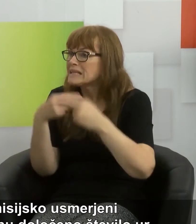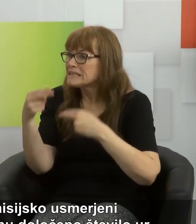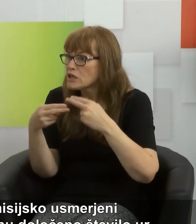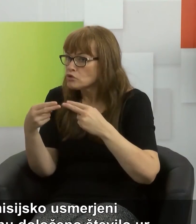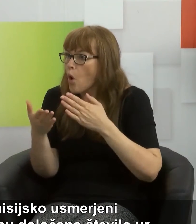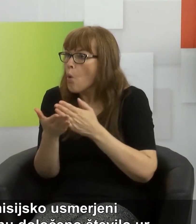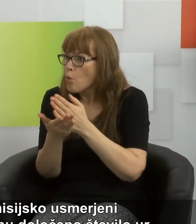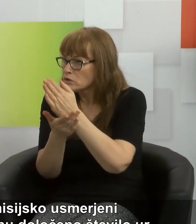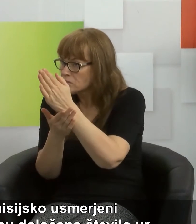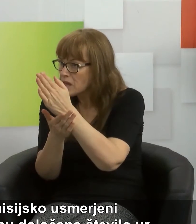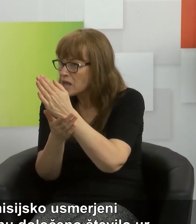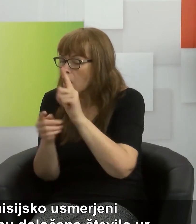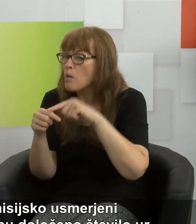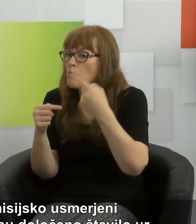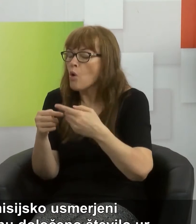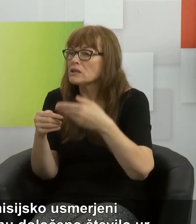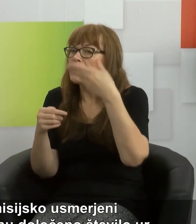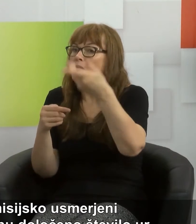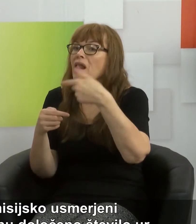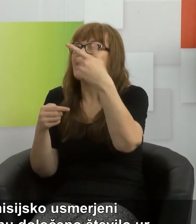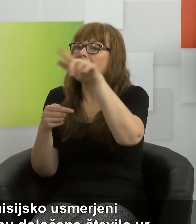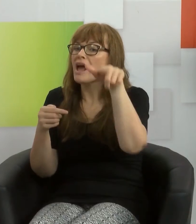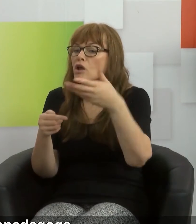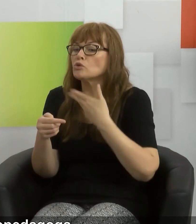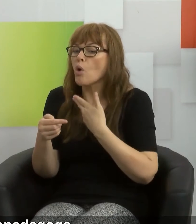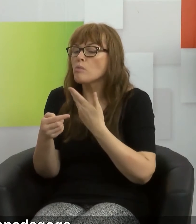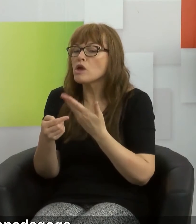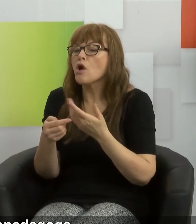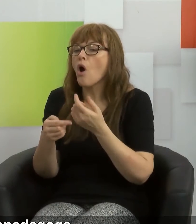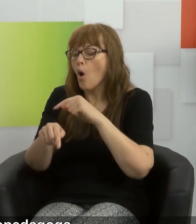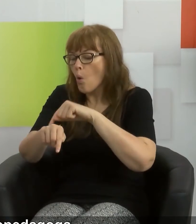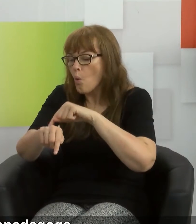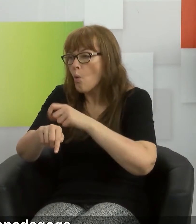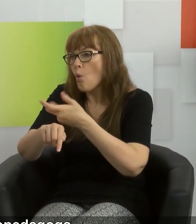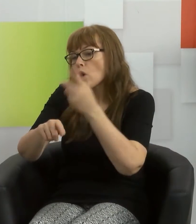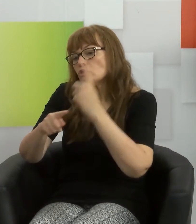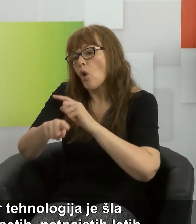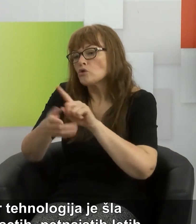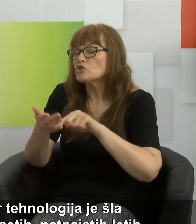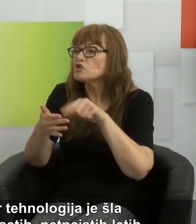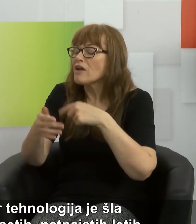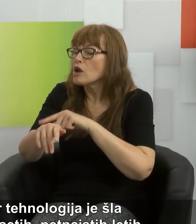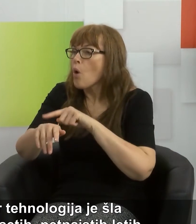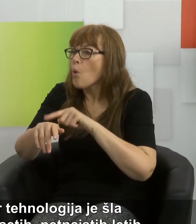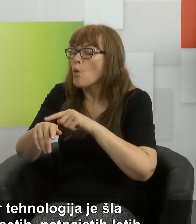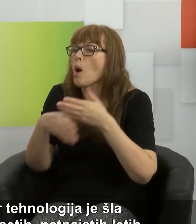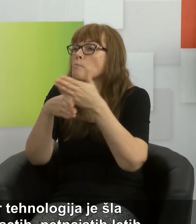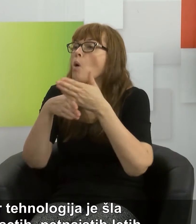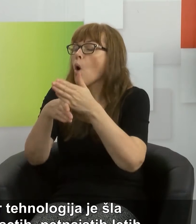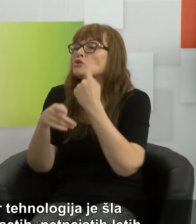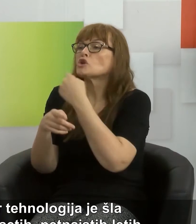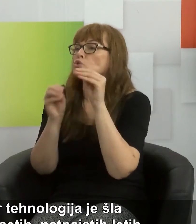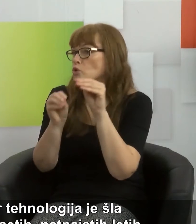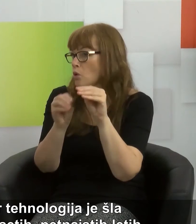in dobijo potem na terenu določeno število ur pomoči surdopedagoga. Tako da, ker seveda